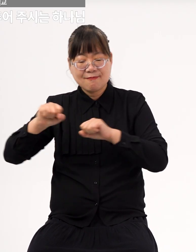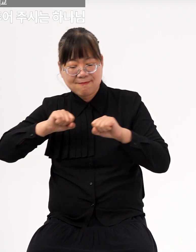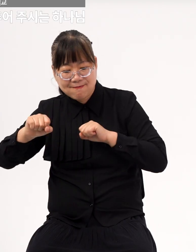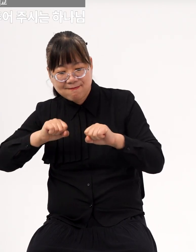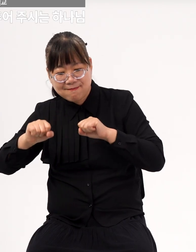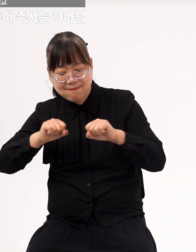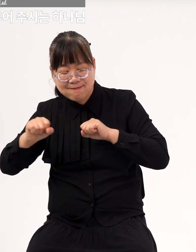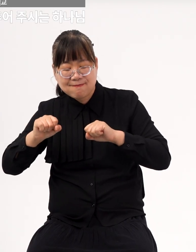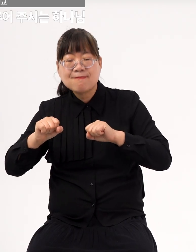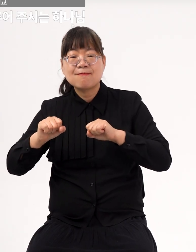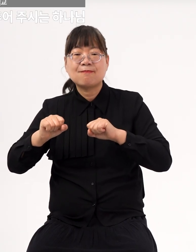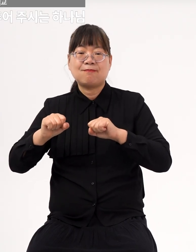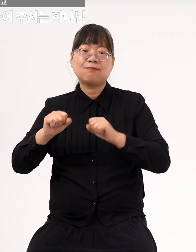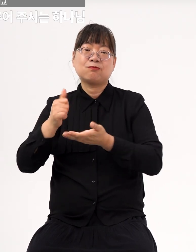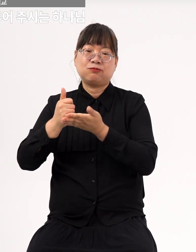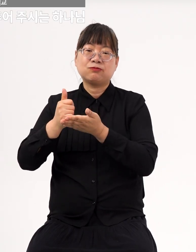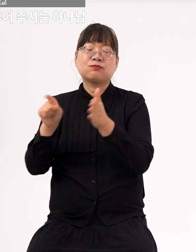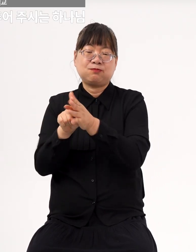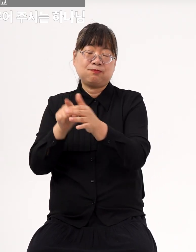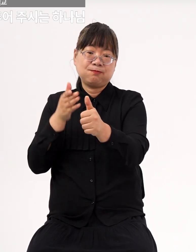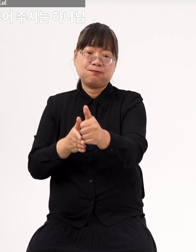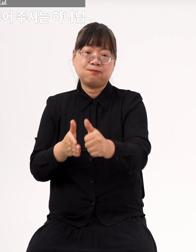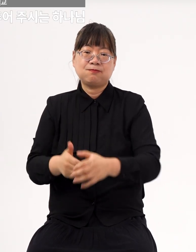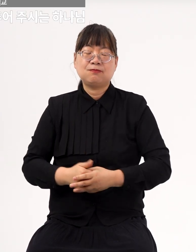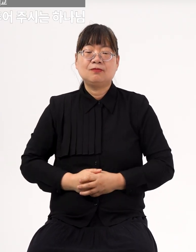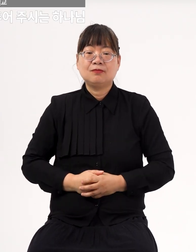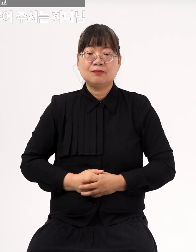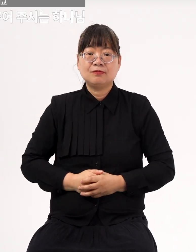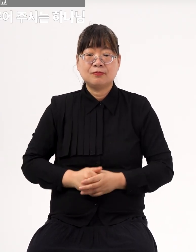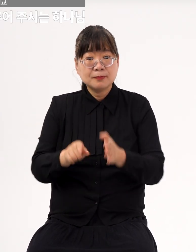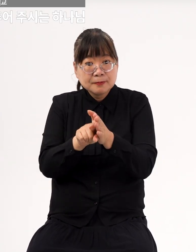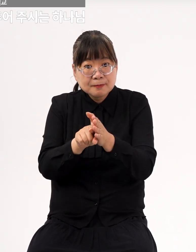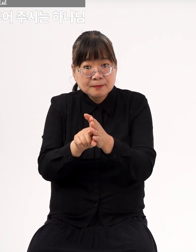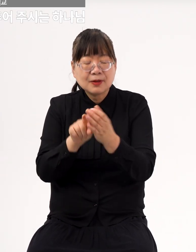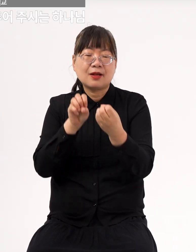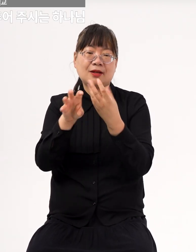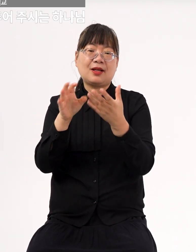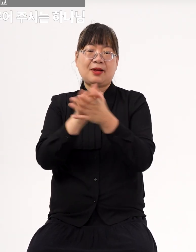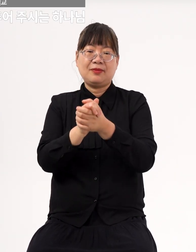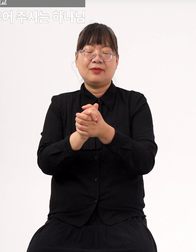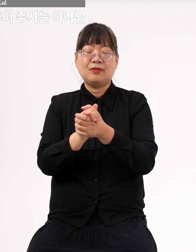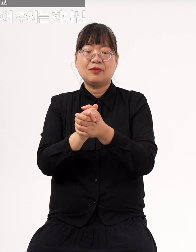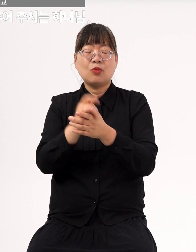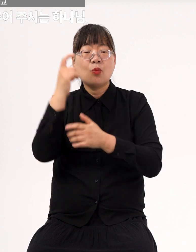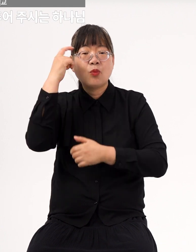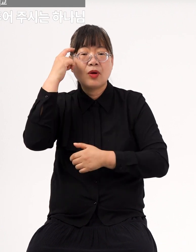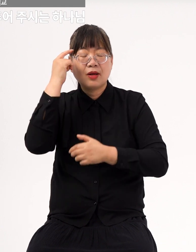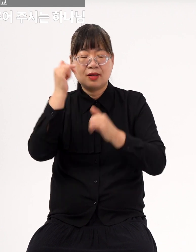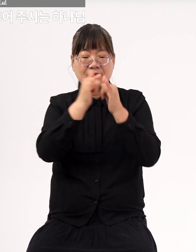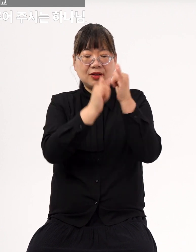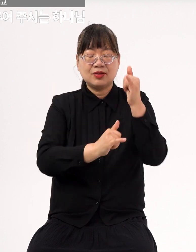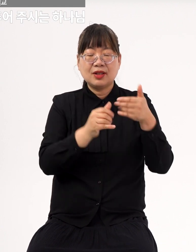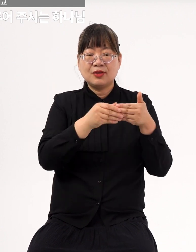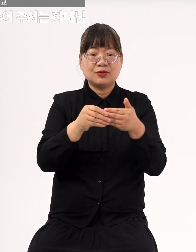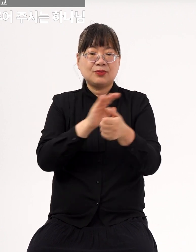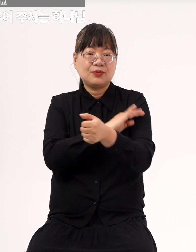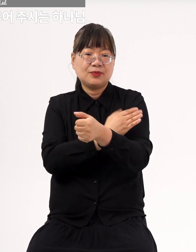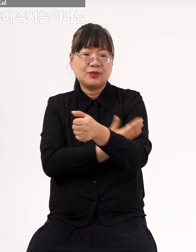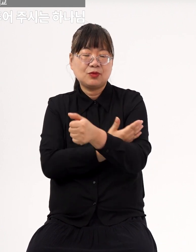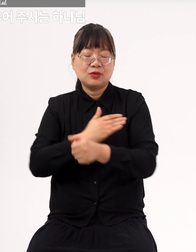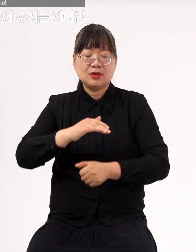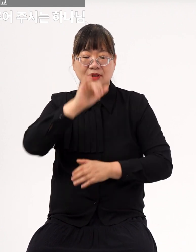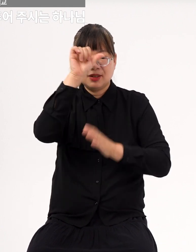일하시는 분이심을 믿으셔야 합니다. 믿습니까? 왜? 역사의 주권과